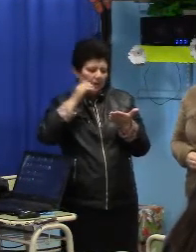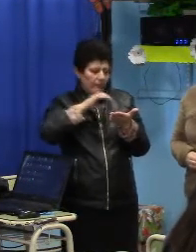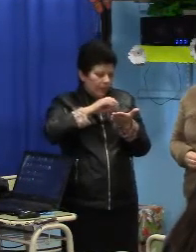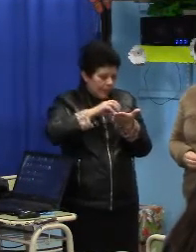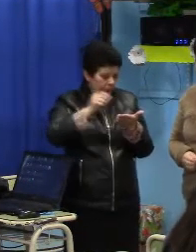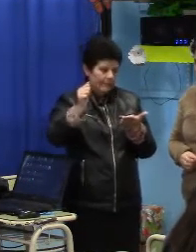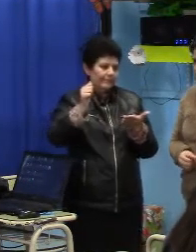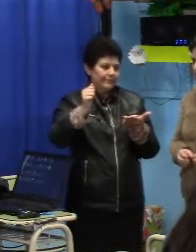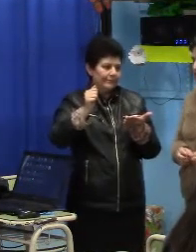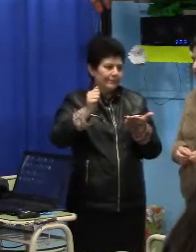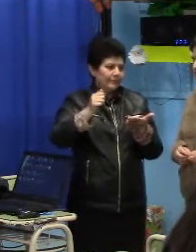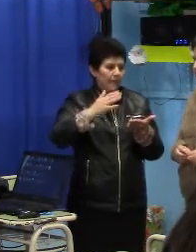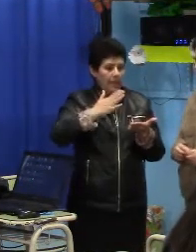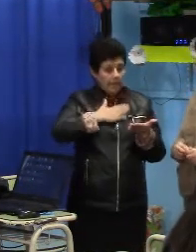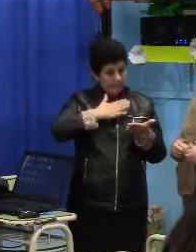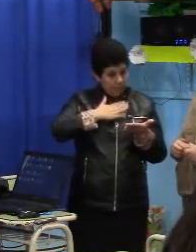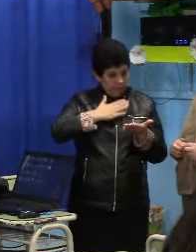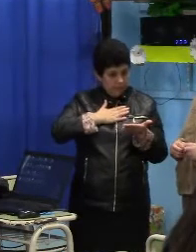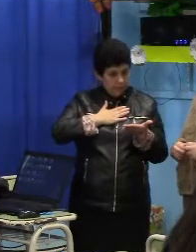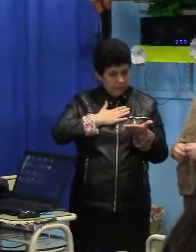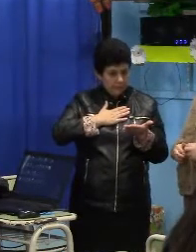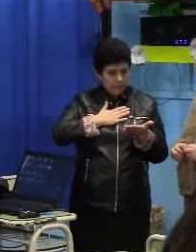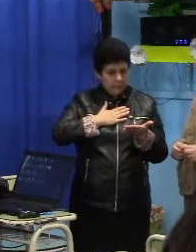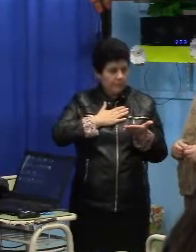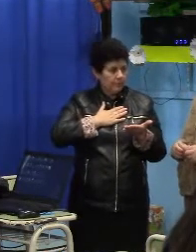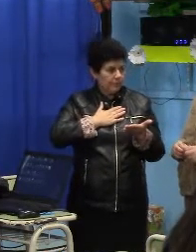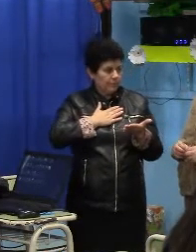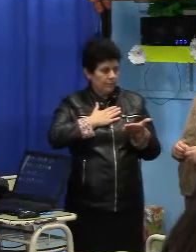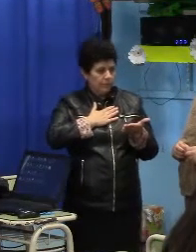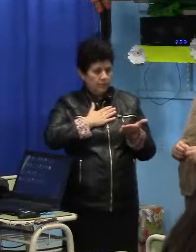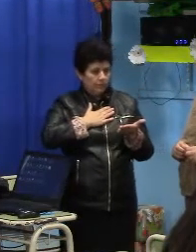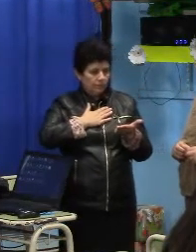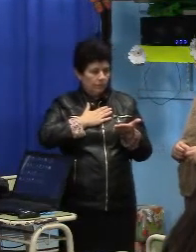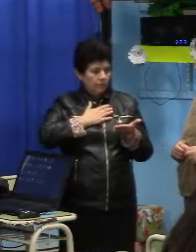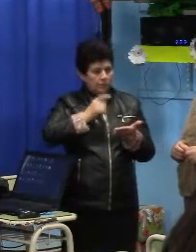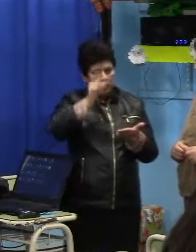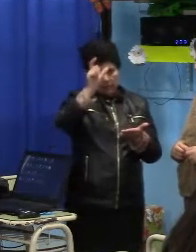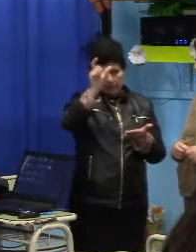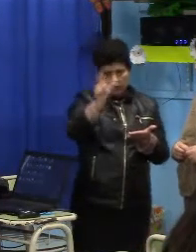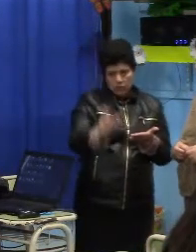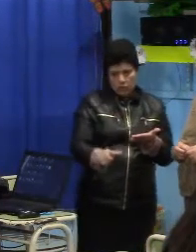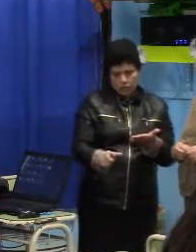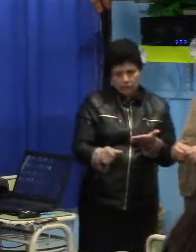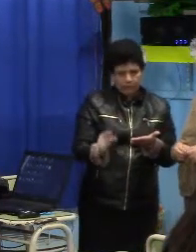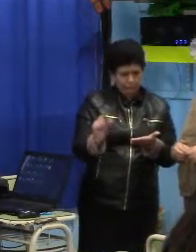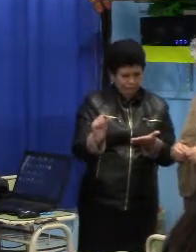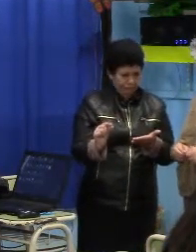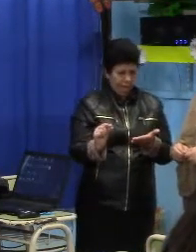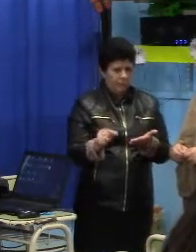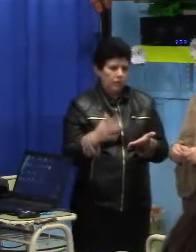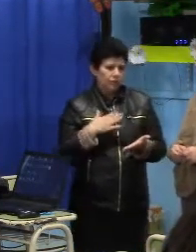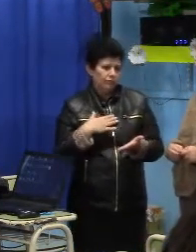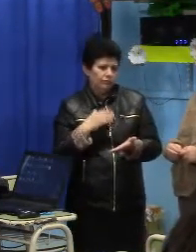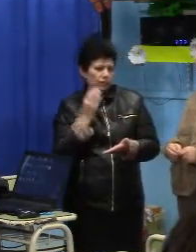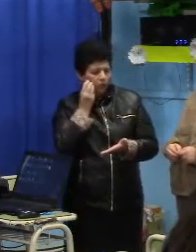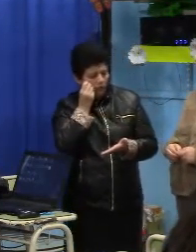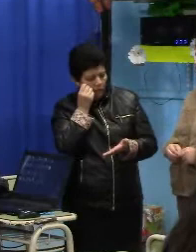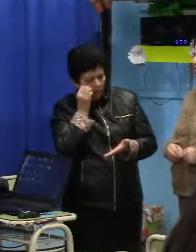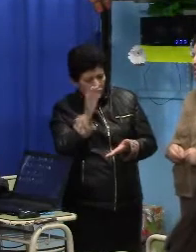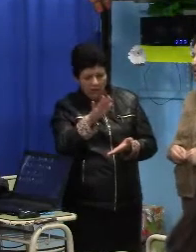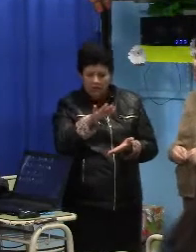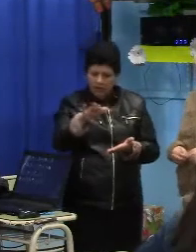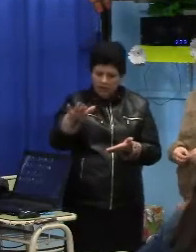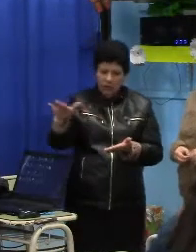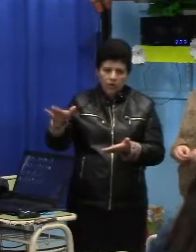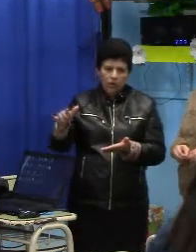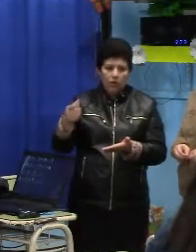caso de eso. ¿No? En el caso mío, ya quedamos menos, ya vamos quedando menos, quizás los más viejos, los que hemos conocido